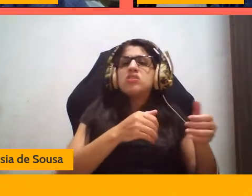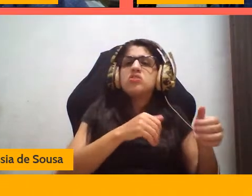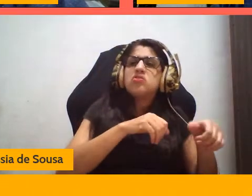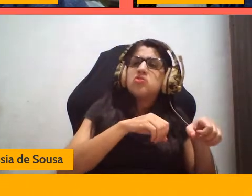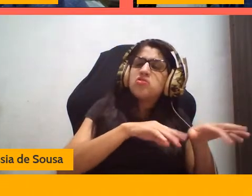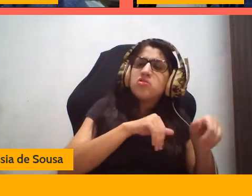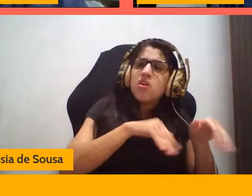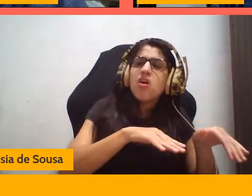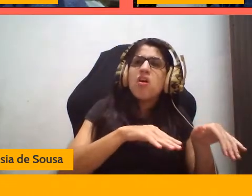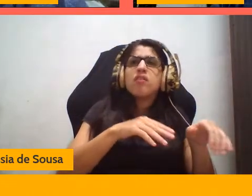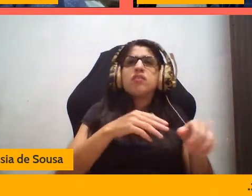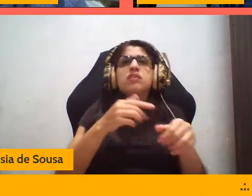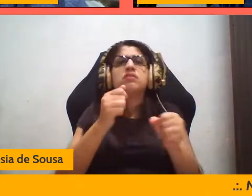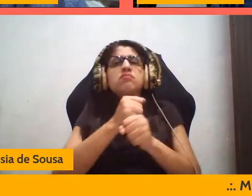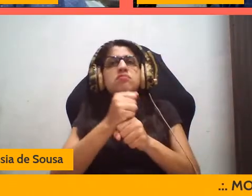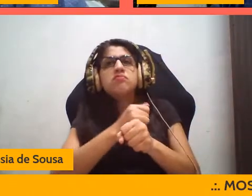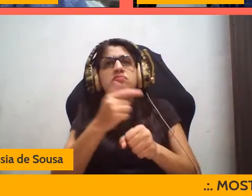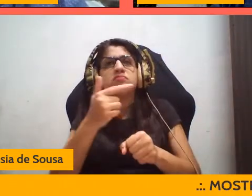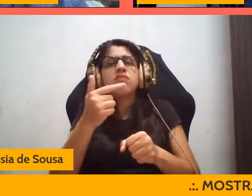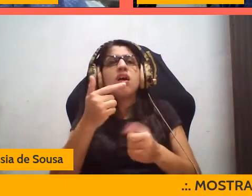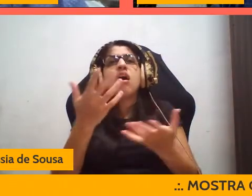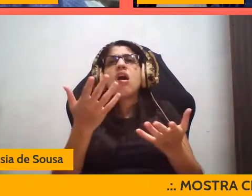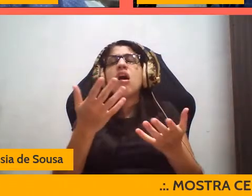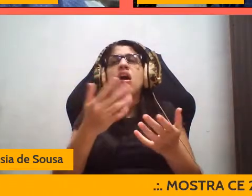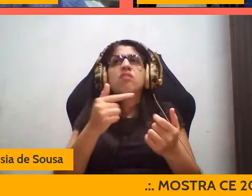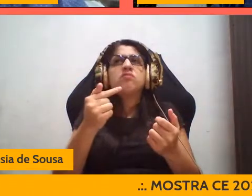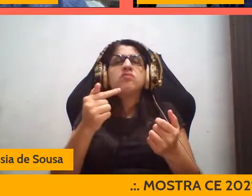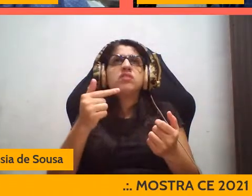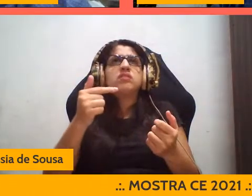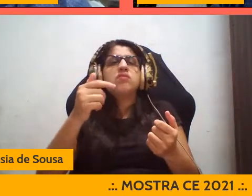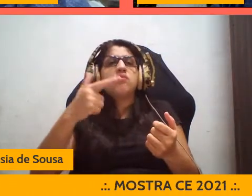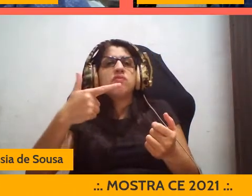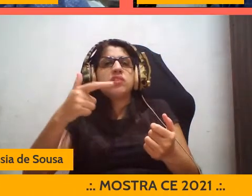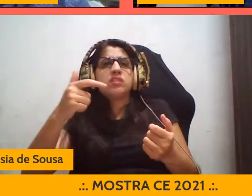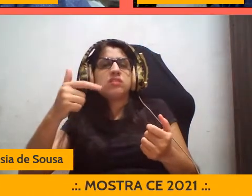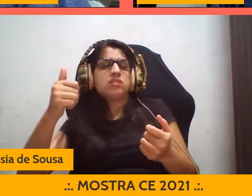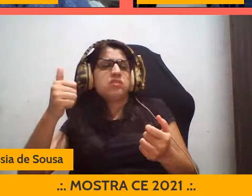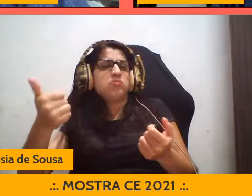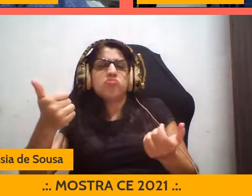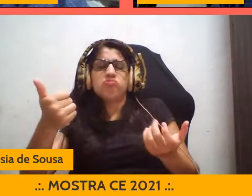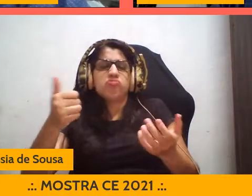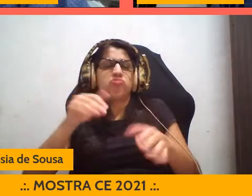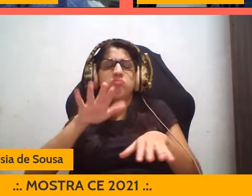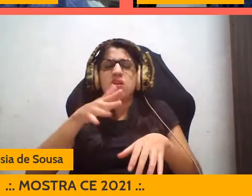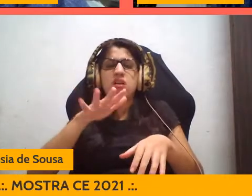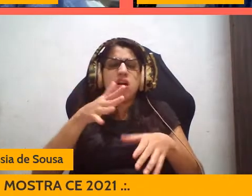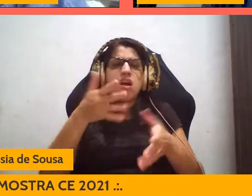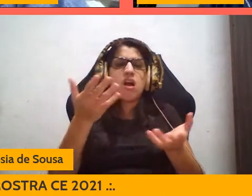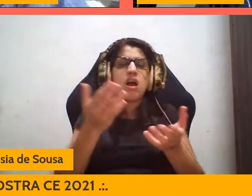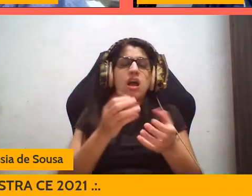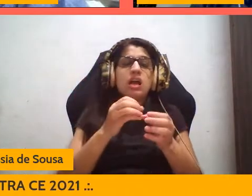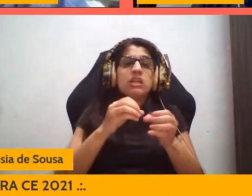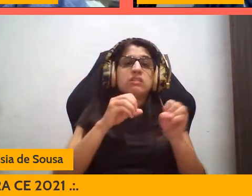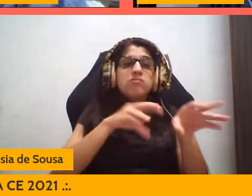dando aula para homens de 40, 50 anos, né, e que